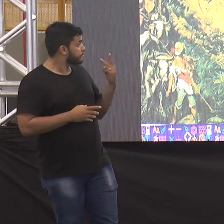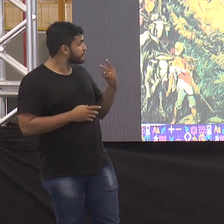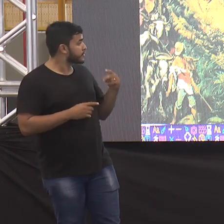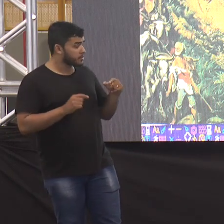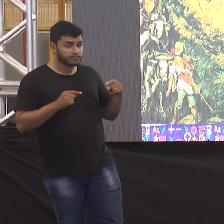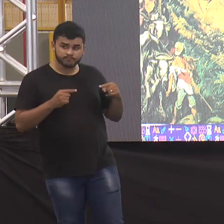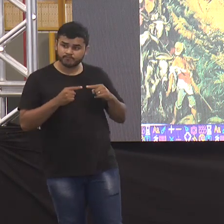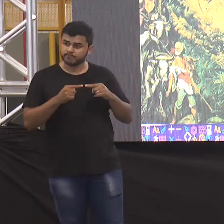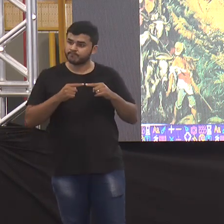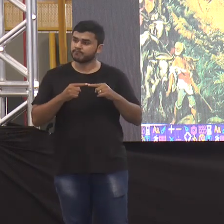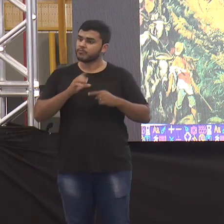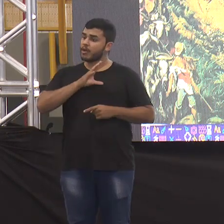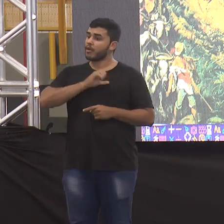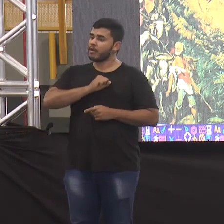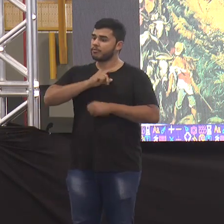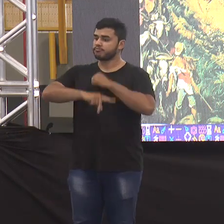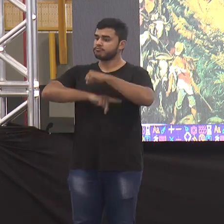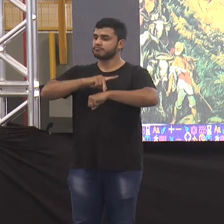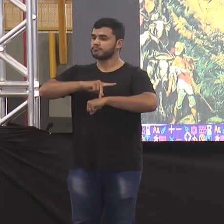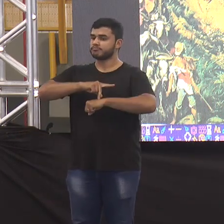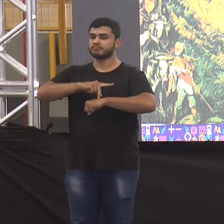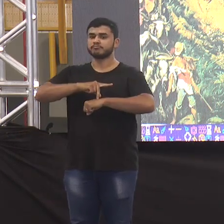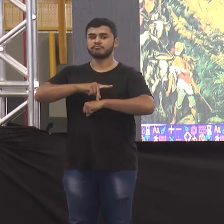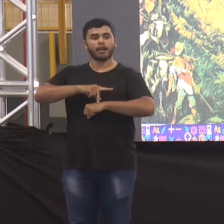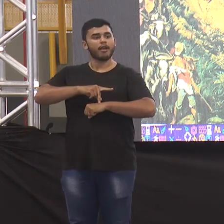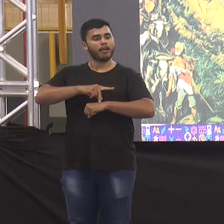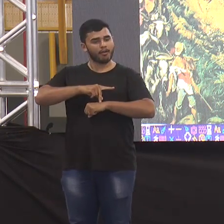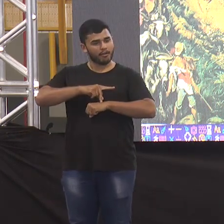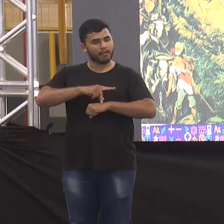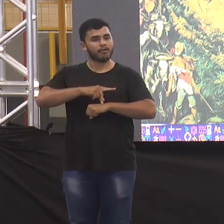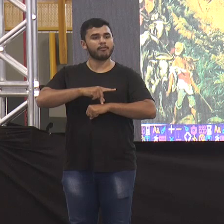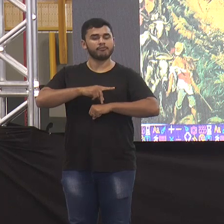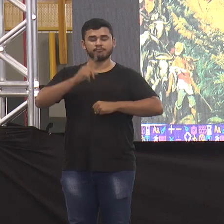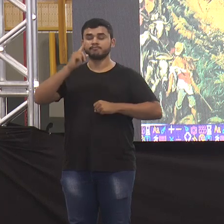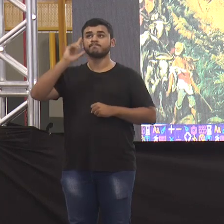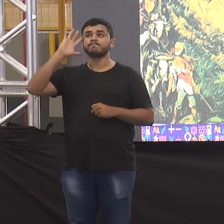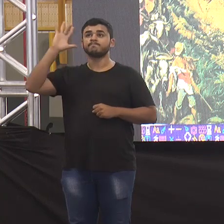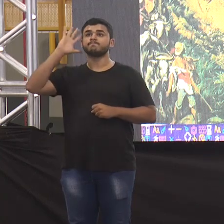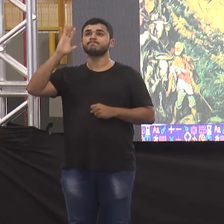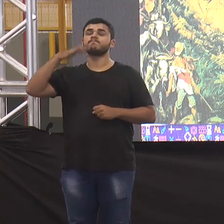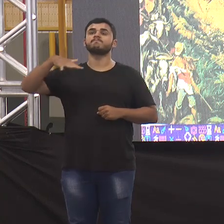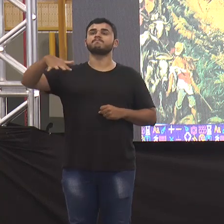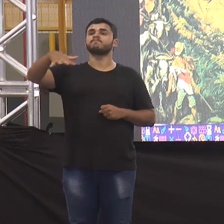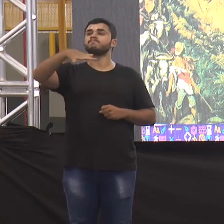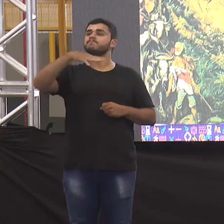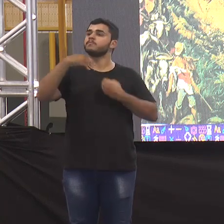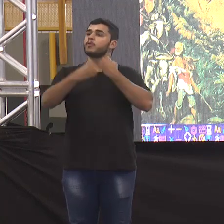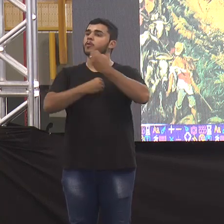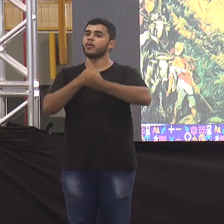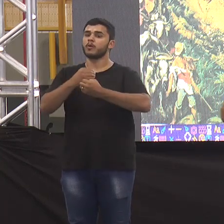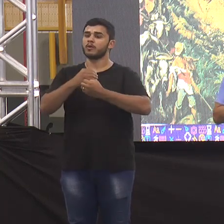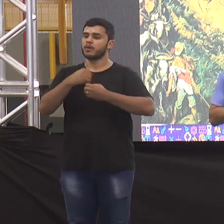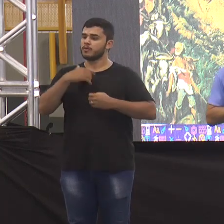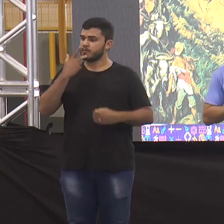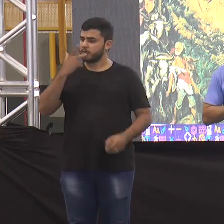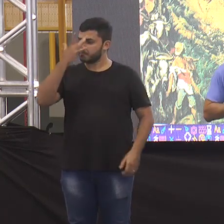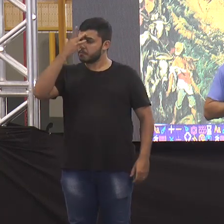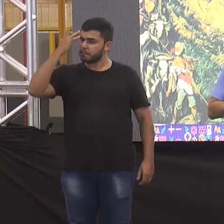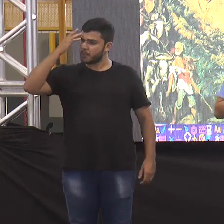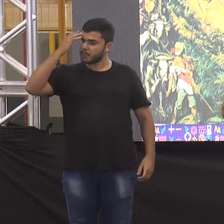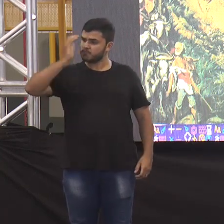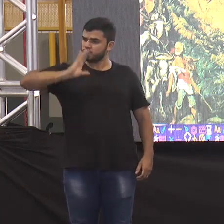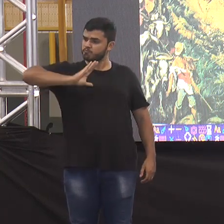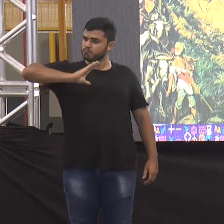esse nacionalismo, ela trabalha muito bem essa idealização, essa construção de heróis